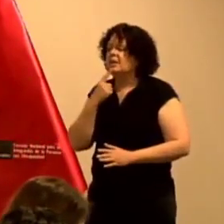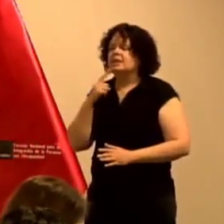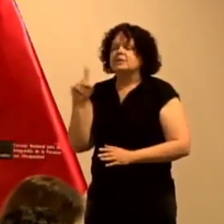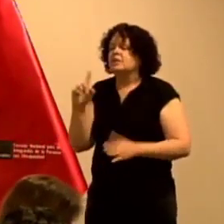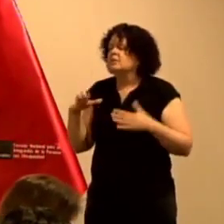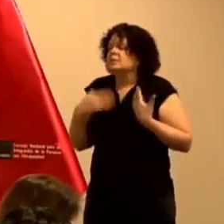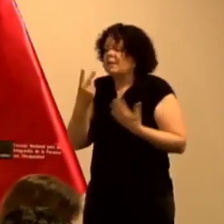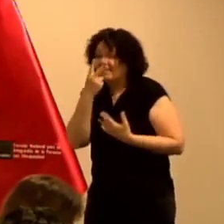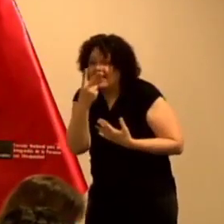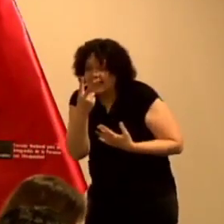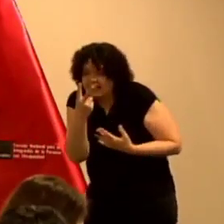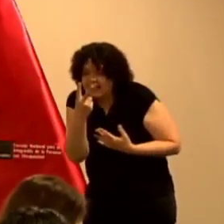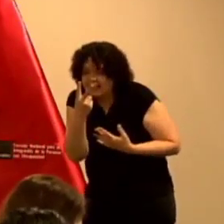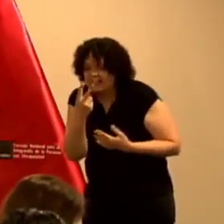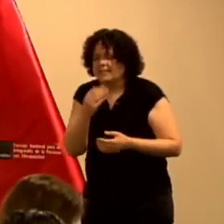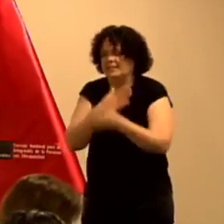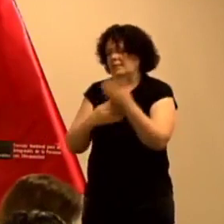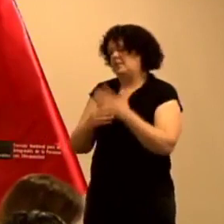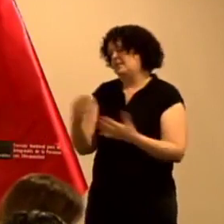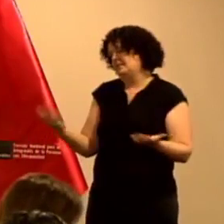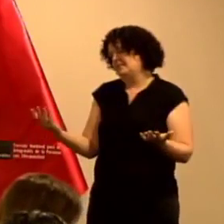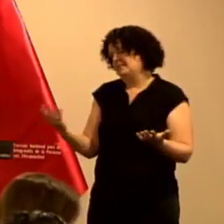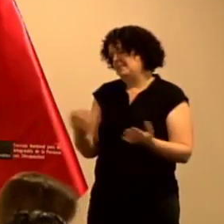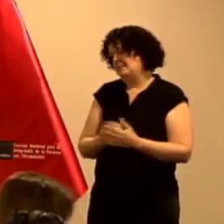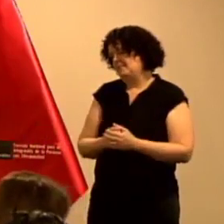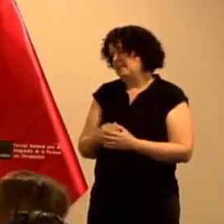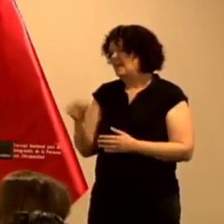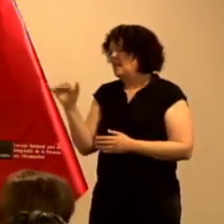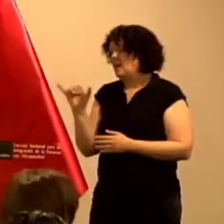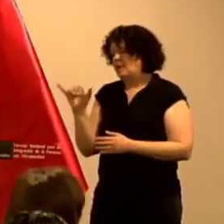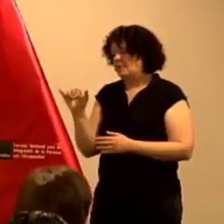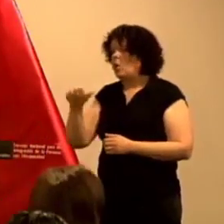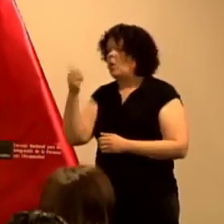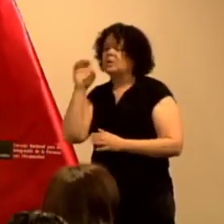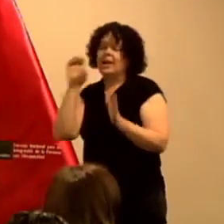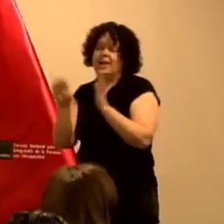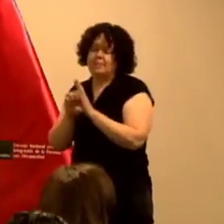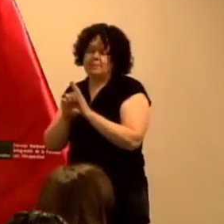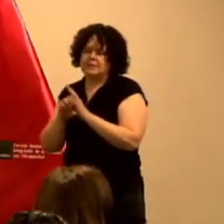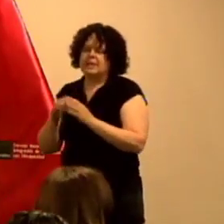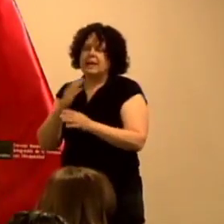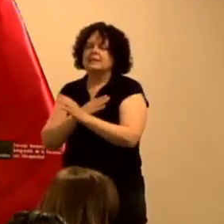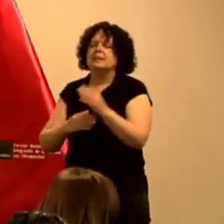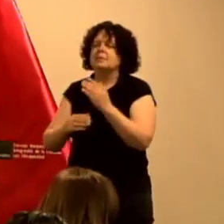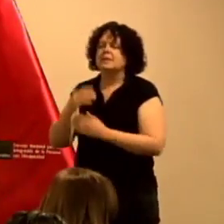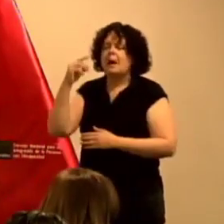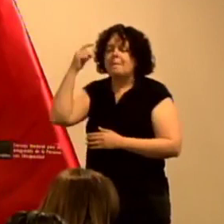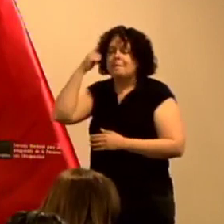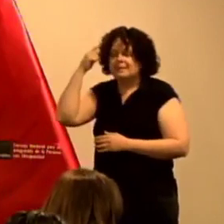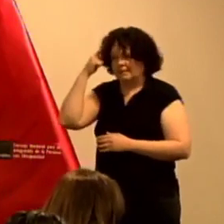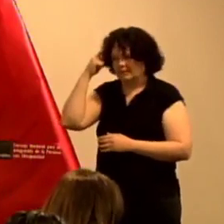imágenes, ¿no?, con medios de apoyo. El otro tema es, por ejemplo, la discapacidad mental. Estoy poniendo dos ejemplos nada más. Hay varios ejemplos al